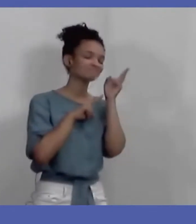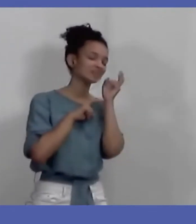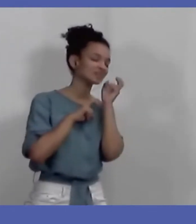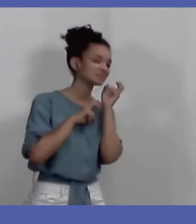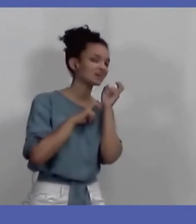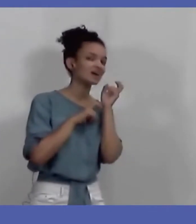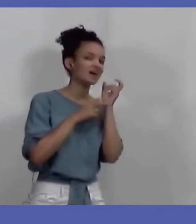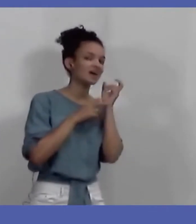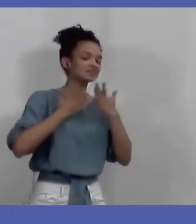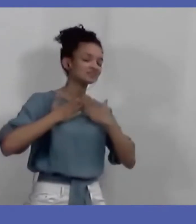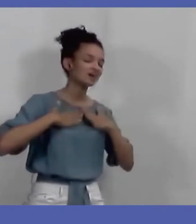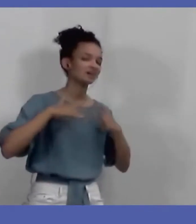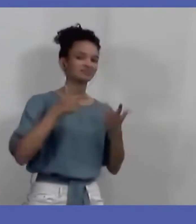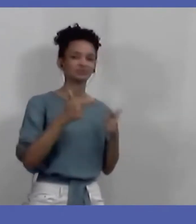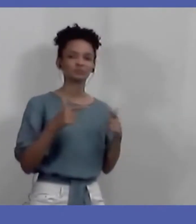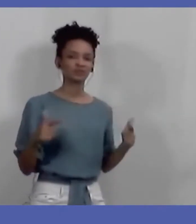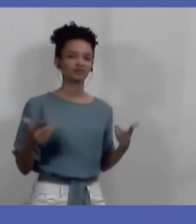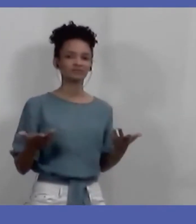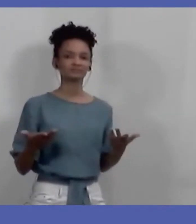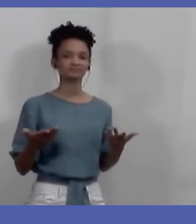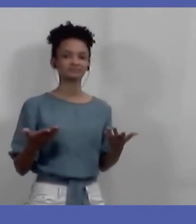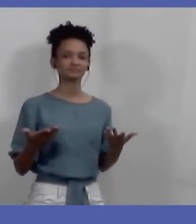Diga aí, seapistas,